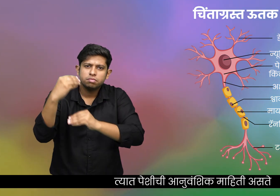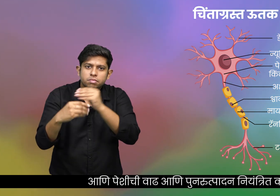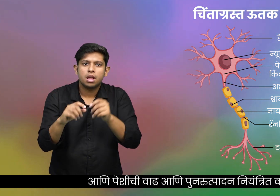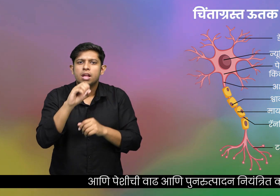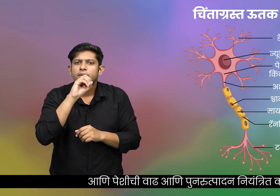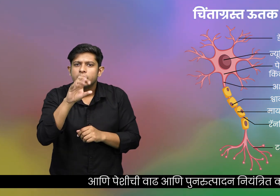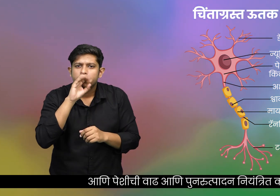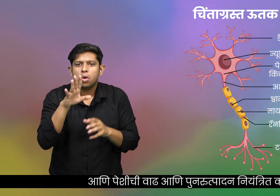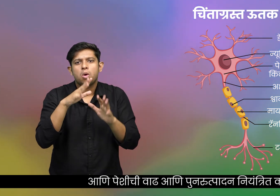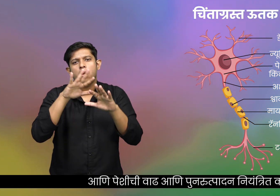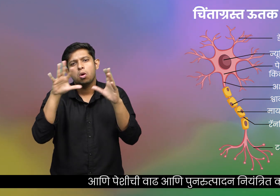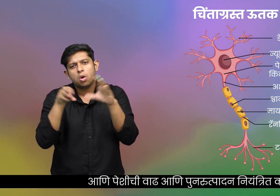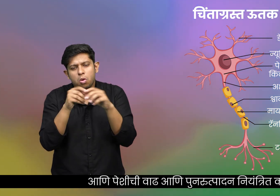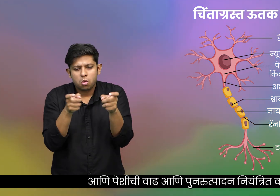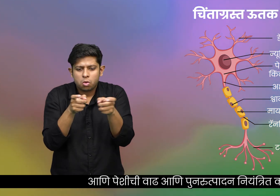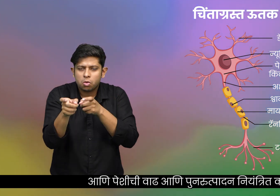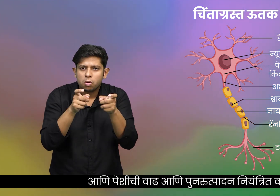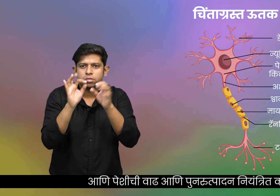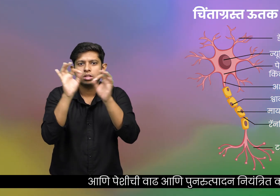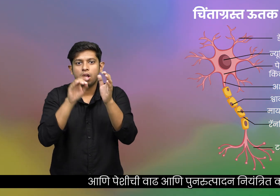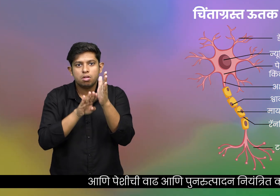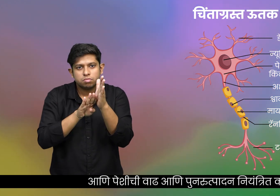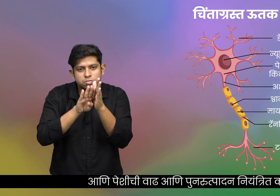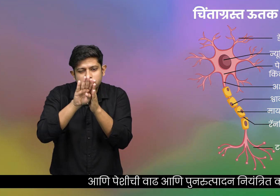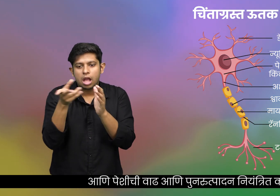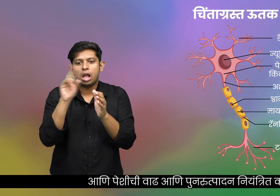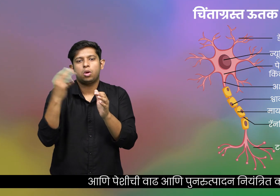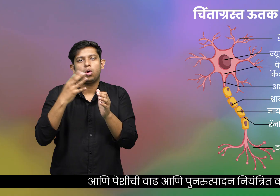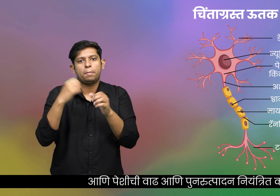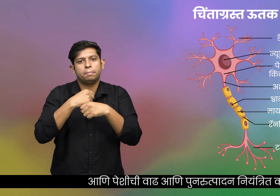आणि पेशींची वाढ पुनरुत्पादन नियंत्रित करते.